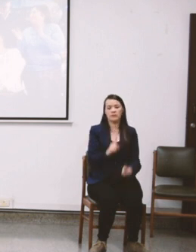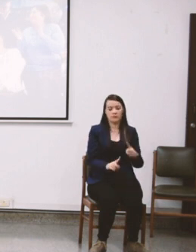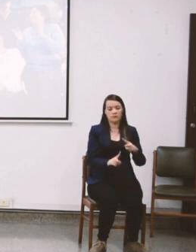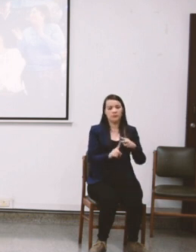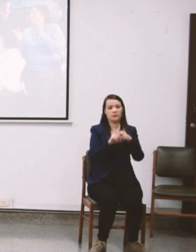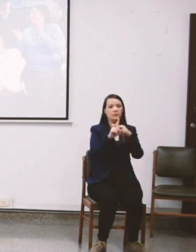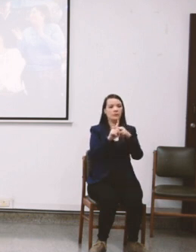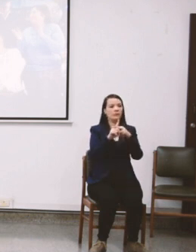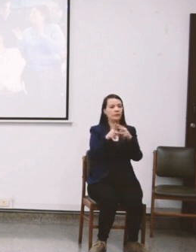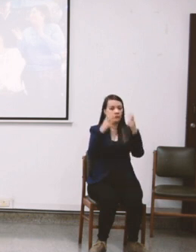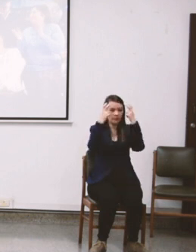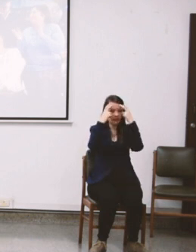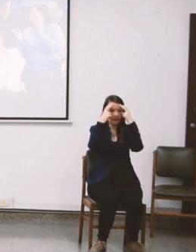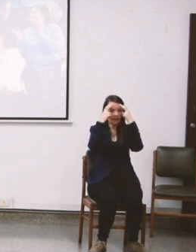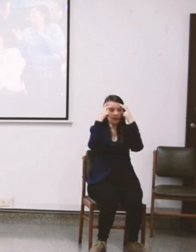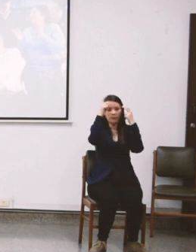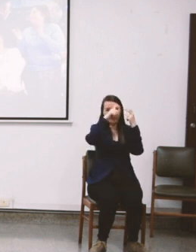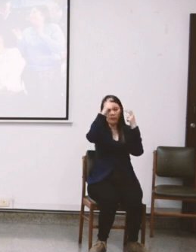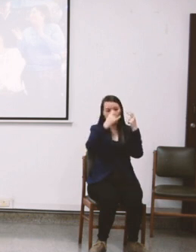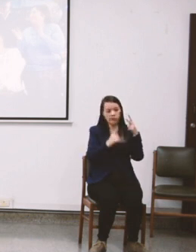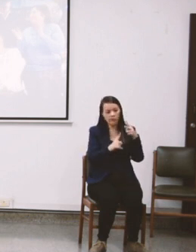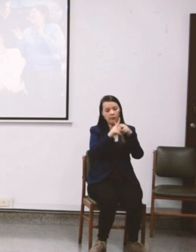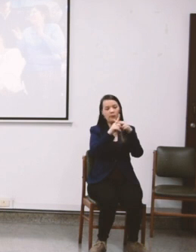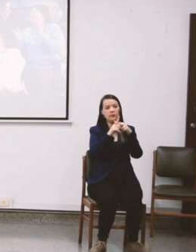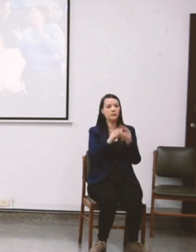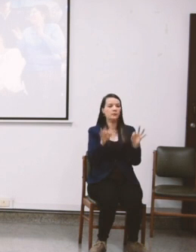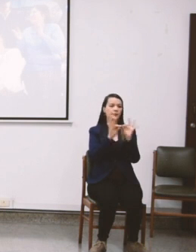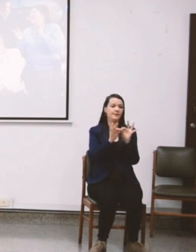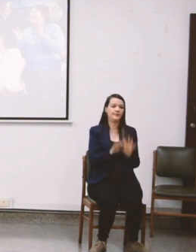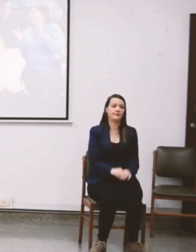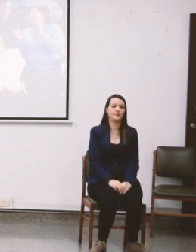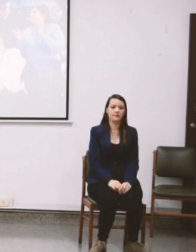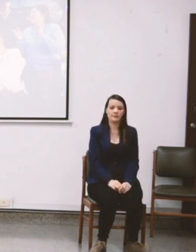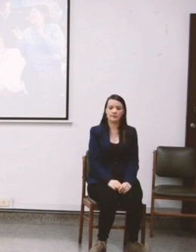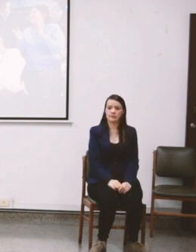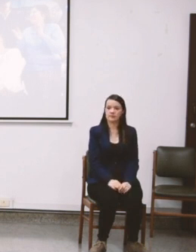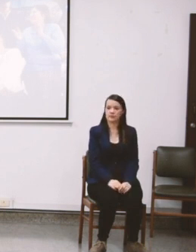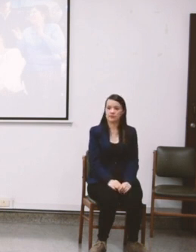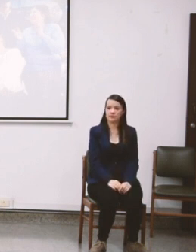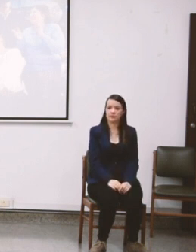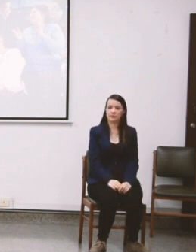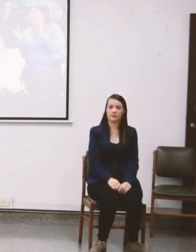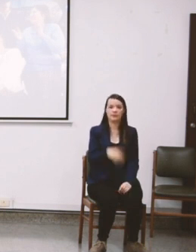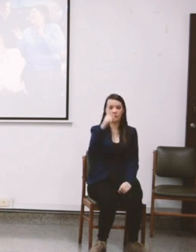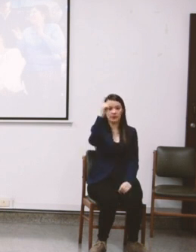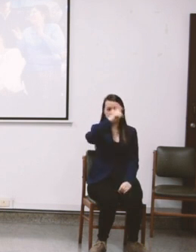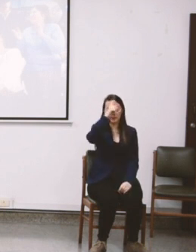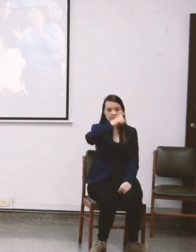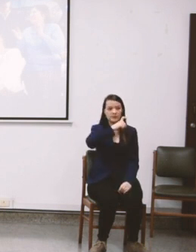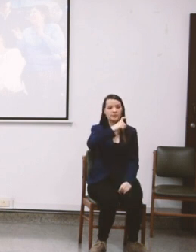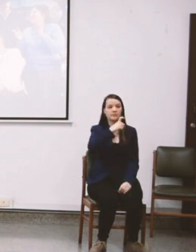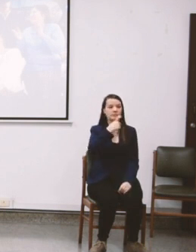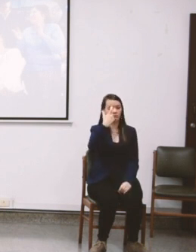ahí un conocimiento y un saber, que es un saber de base en el que pueda encontrarse también cómo